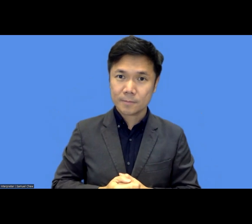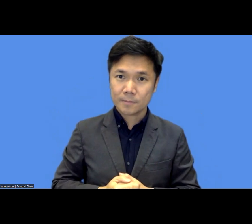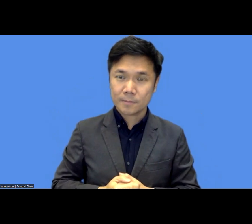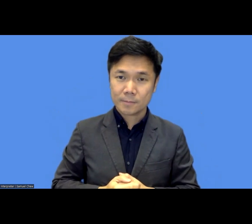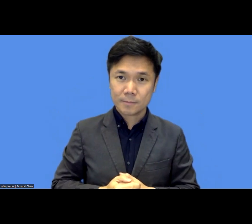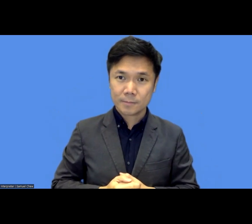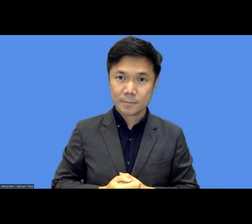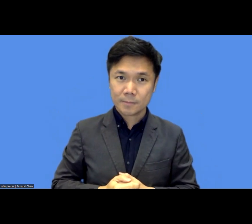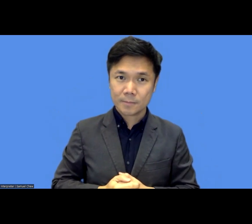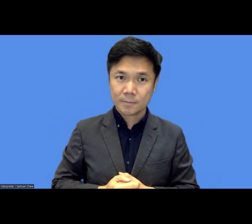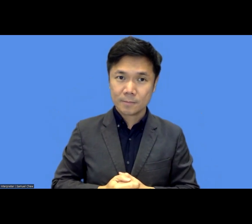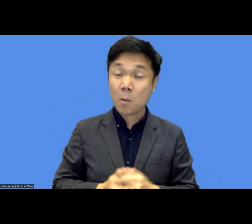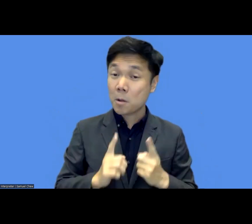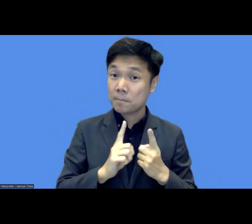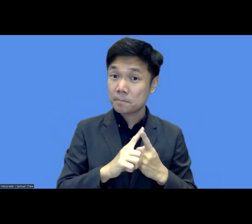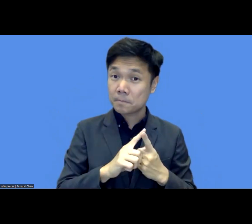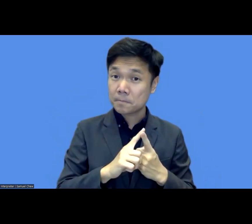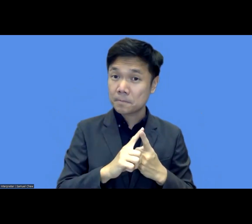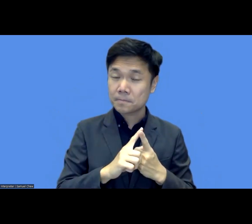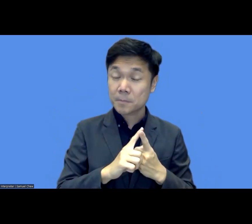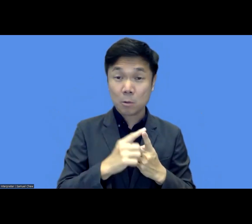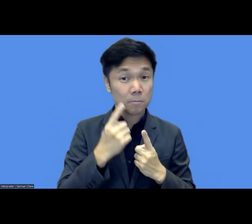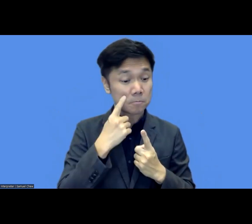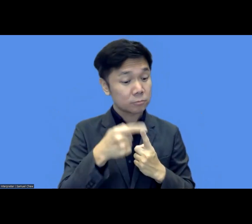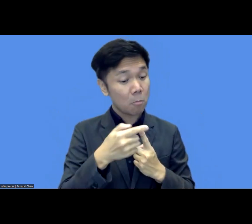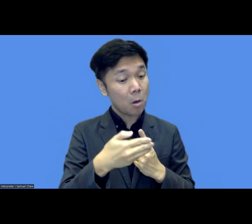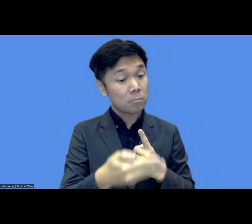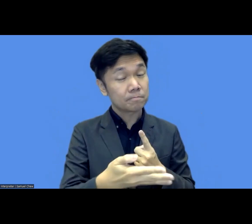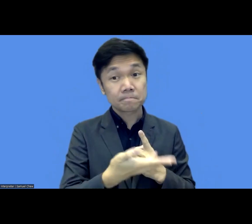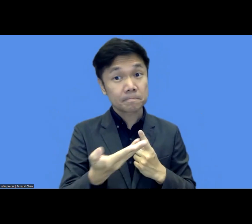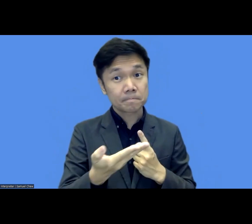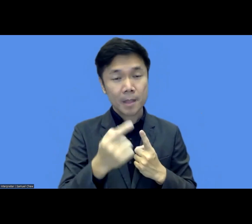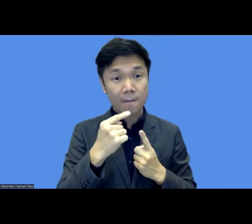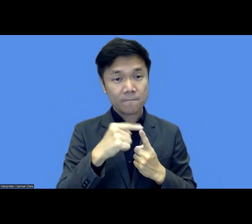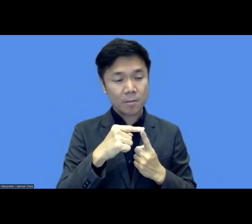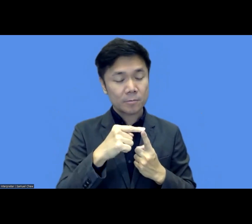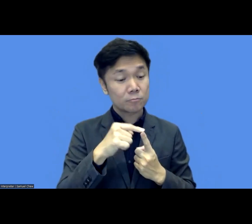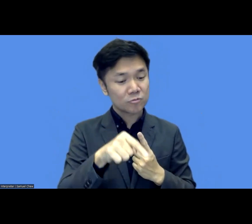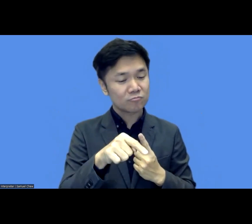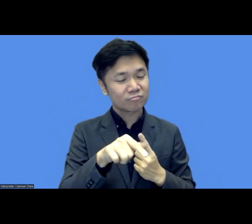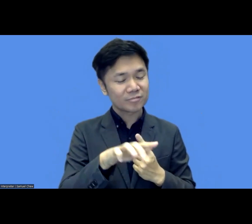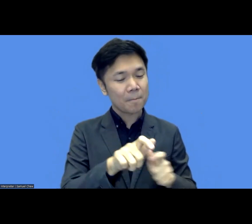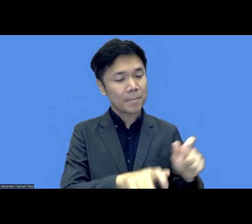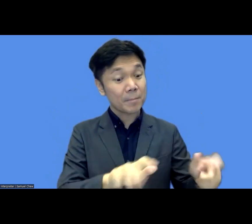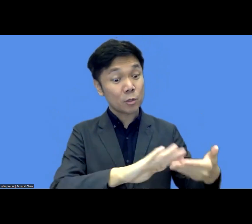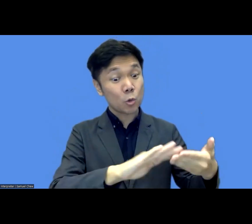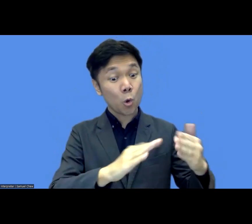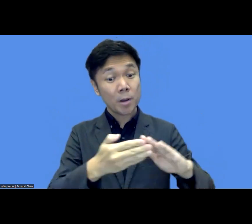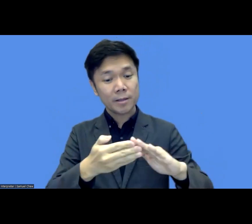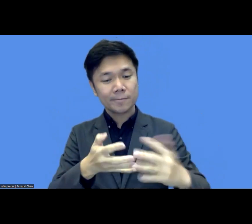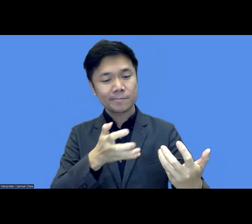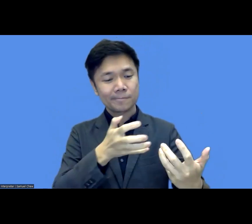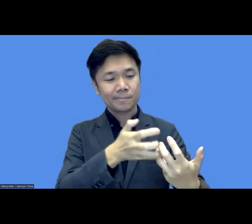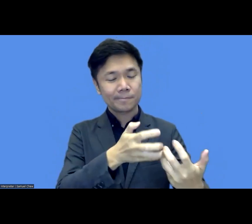Una tendencia importante, un esfuerzo que se está haciendo es alrededor de la localización,